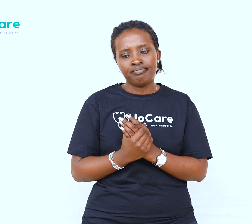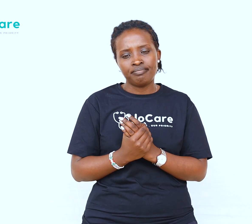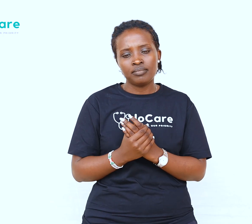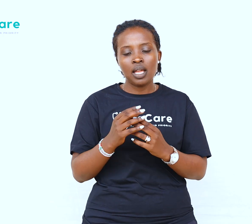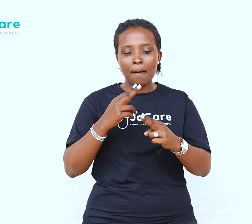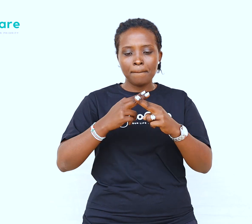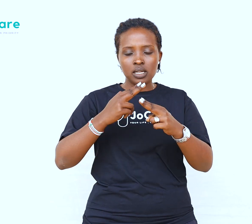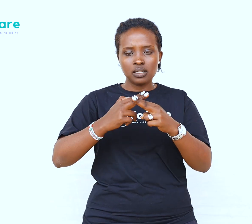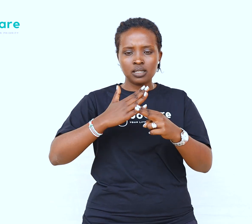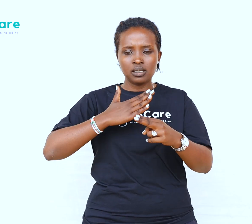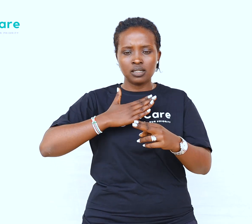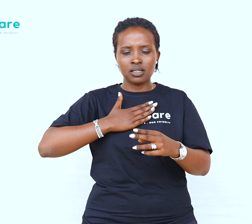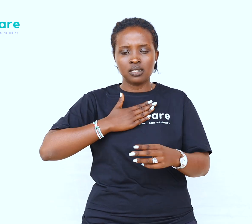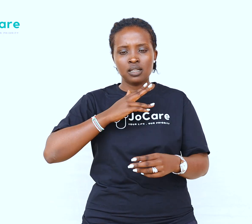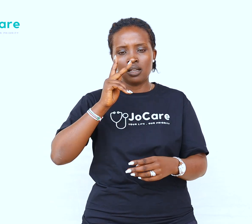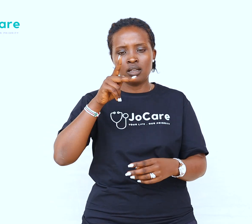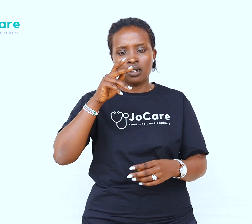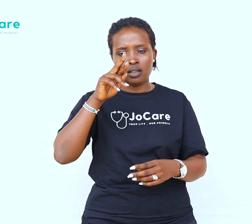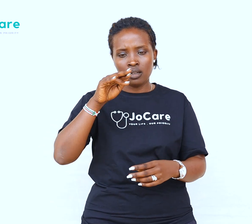Nitwa Mwikirashema Prince. Yego.